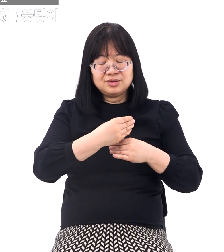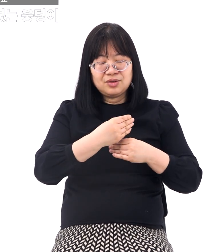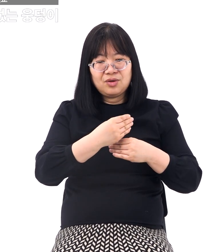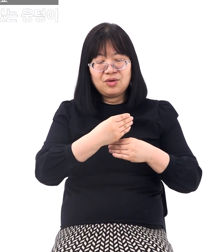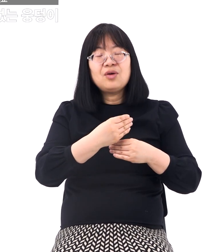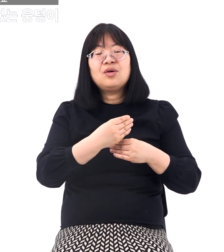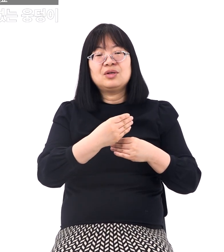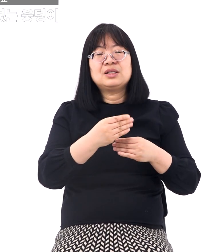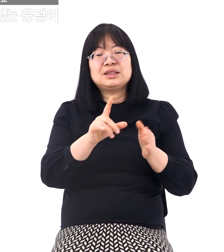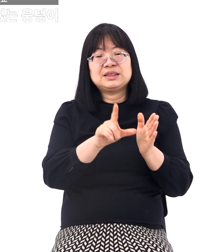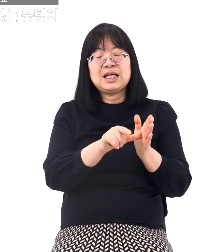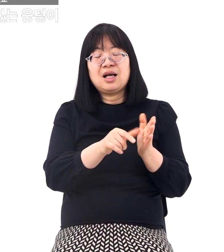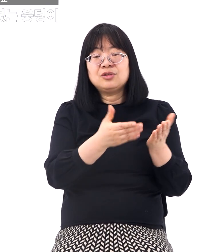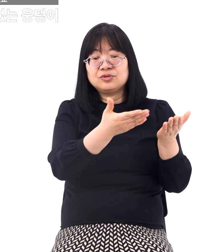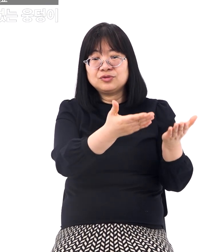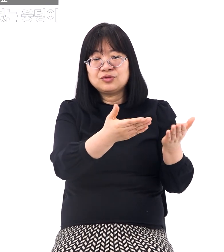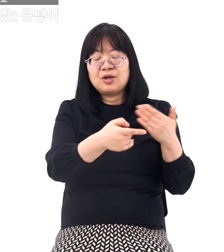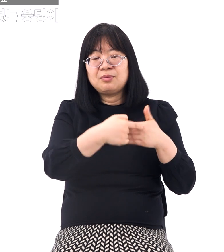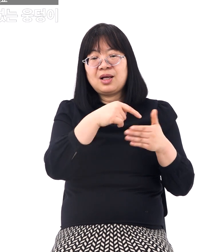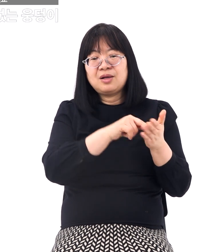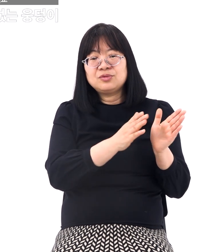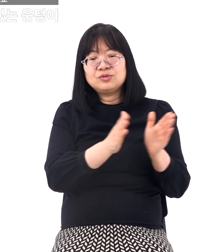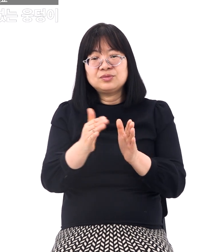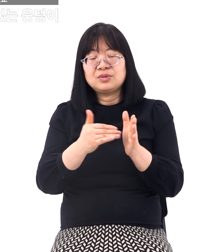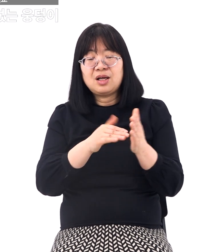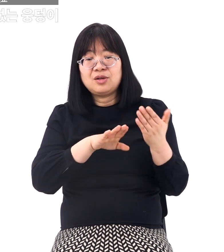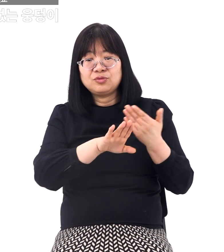시키고 마음을 정돈한 다음에